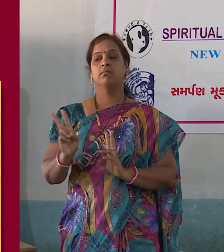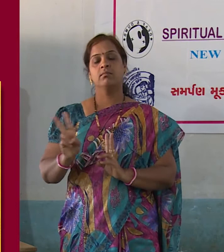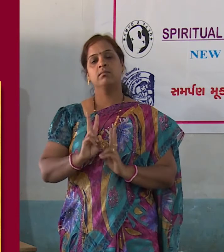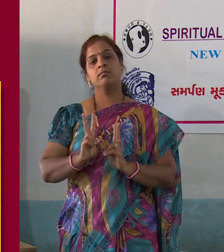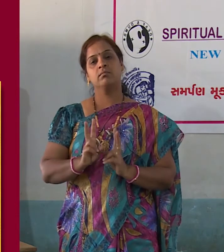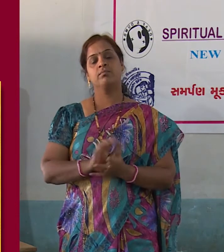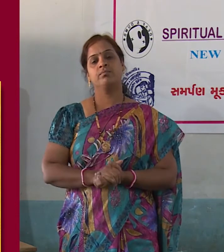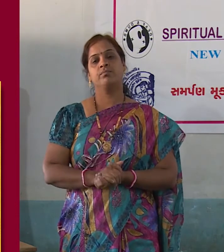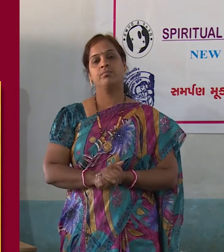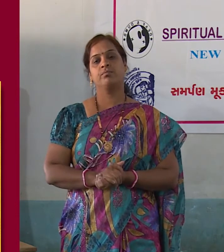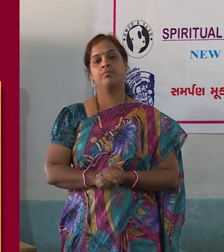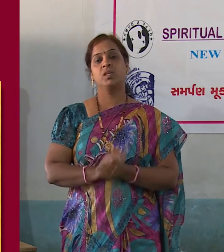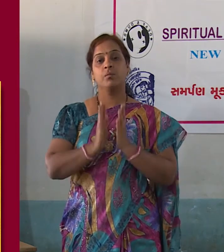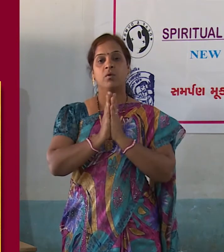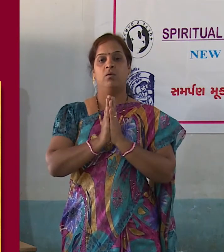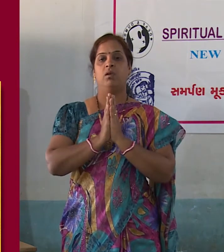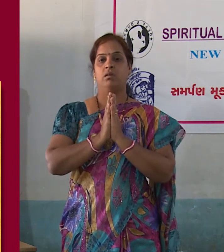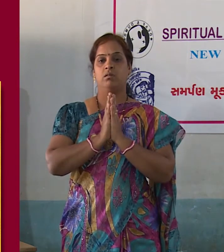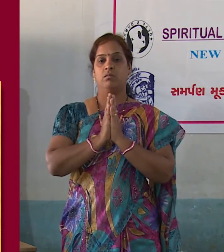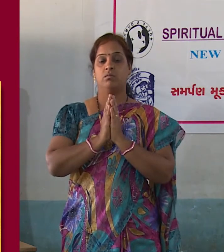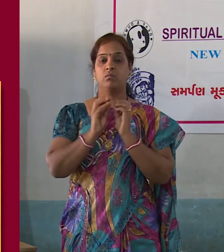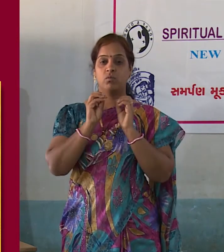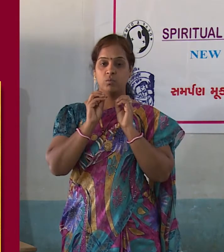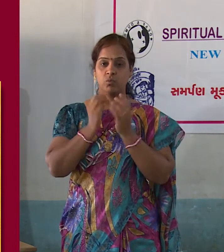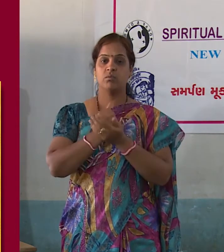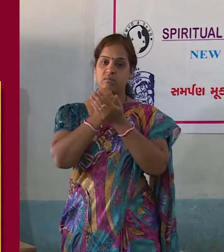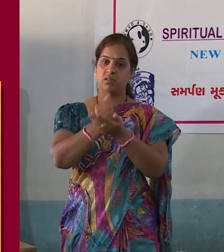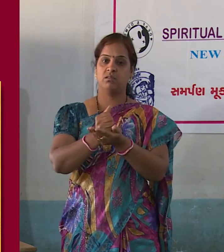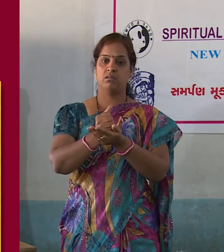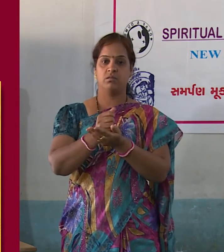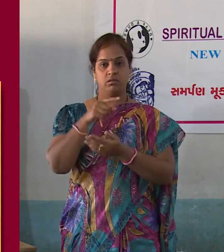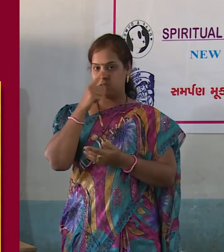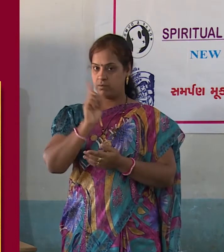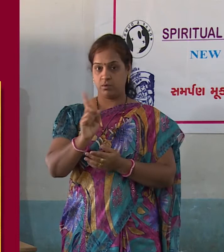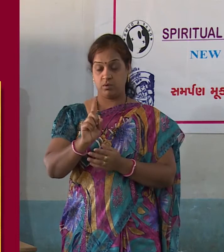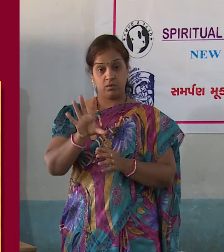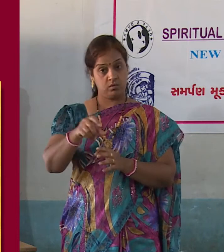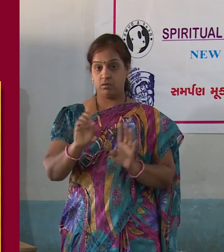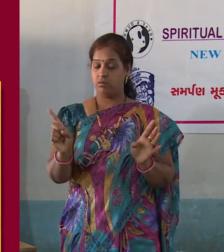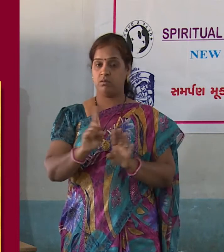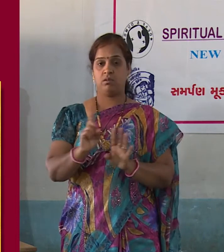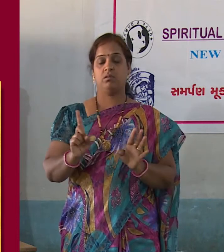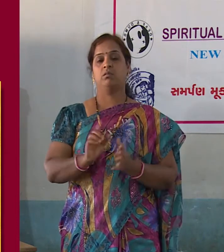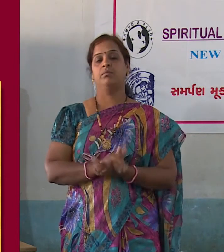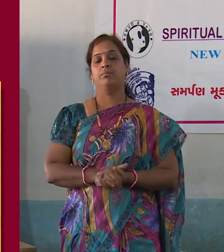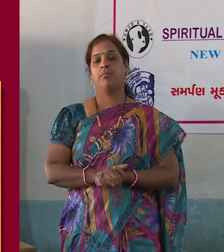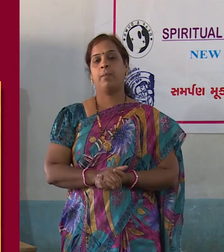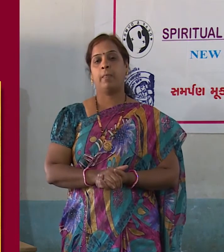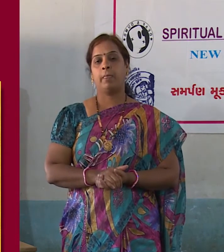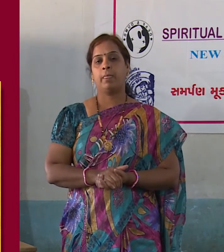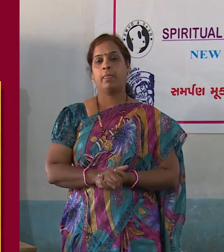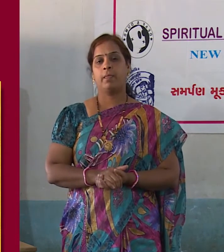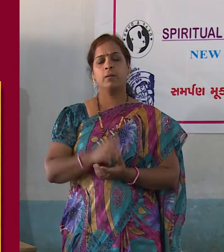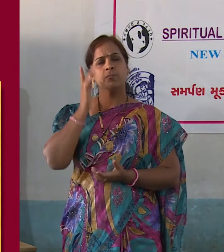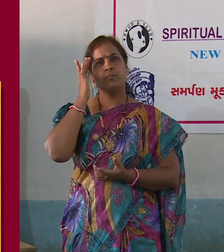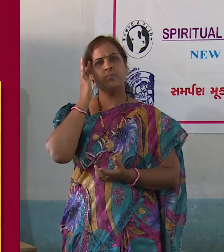भगवान के बच्चे हो, कोई अच्छे कर्म करो, पुण्य का कर्म करो। अगर वो उसने संकल्प करके, निर्णय बुद्धि